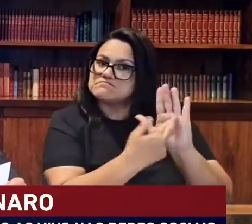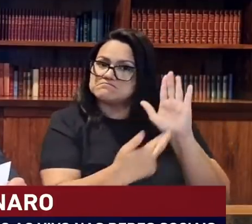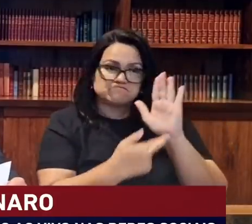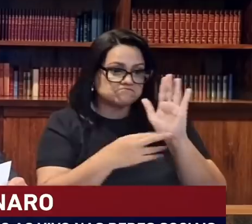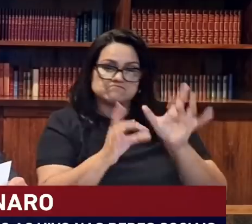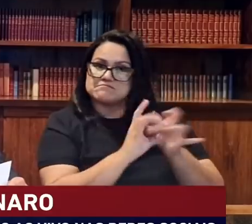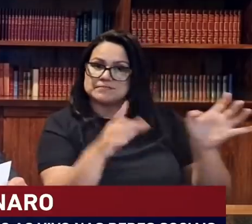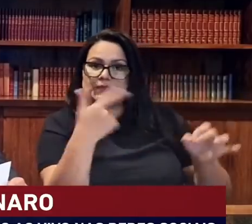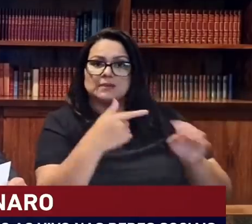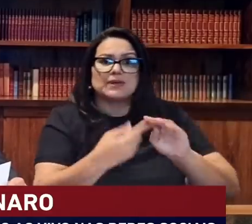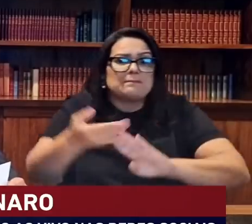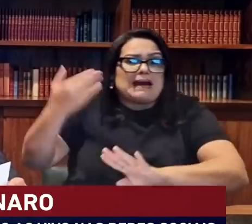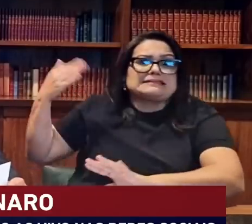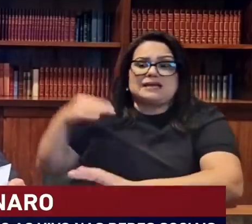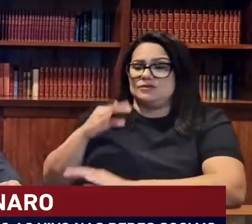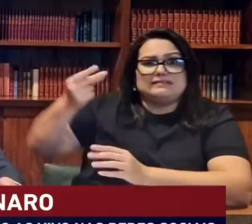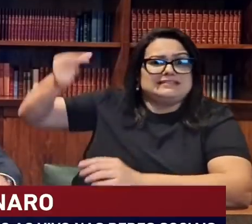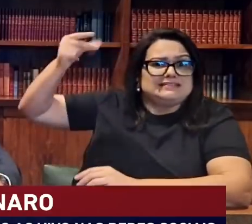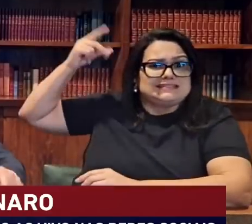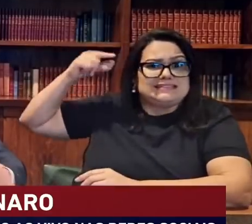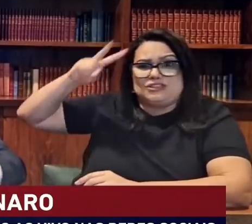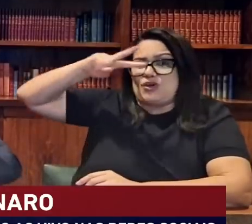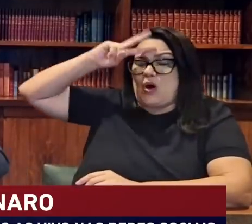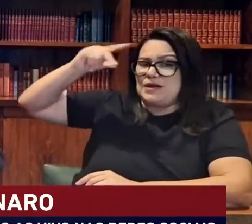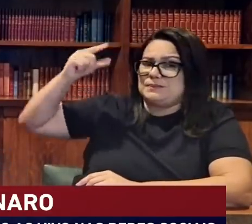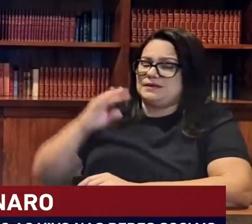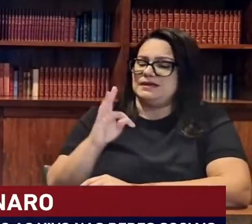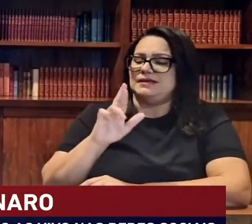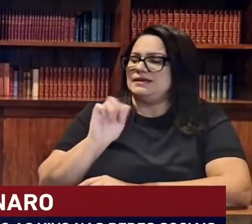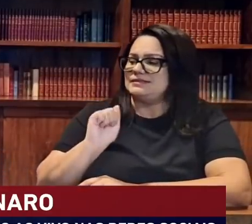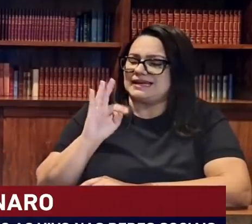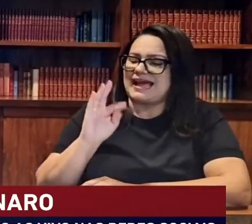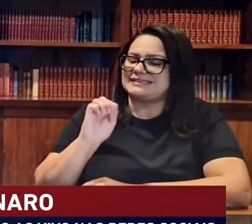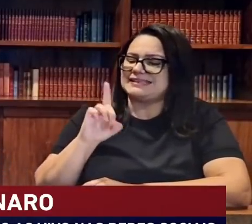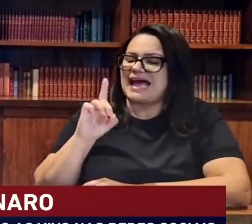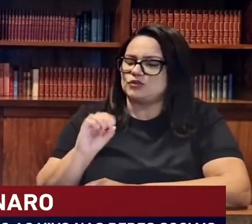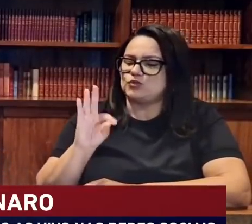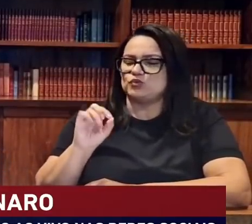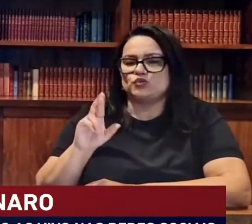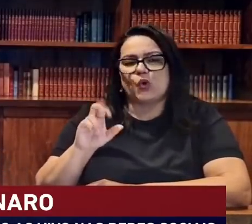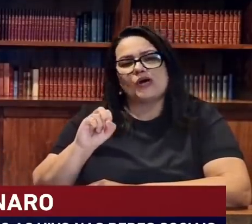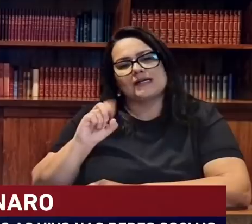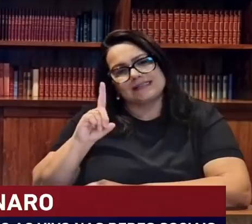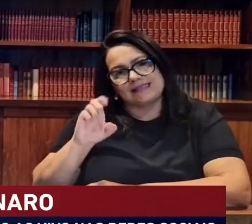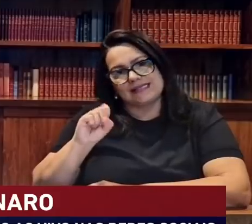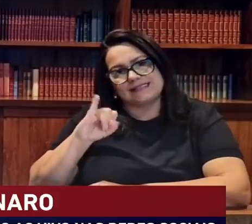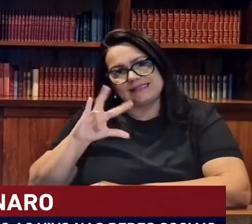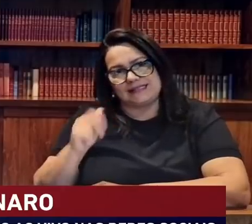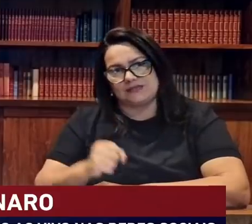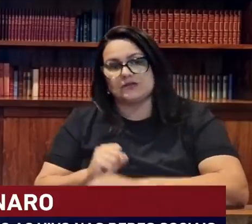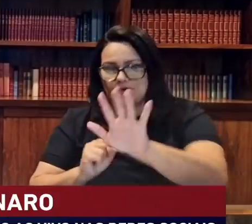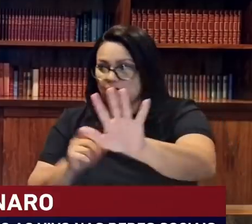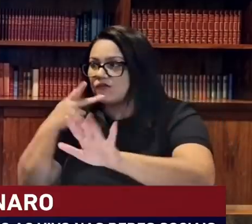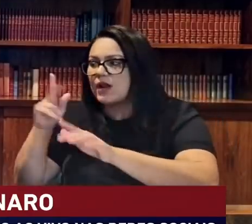porque ainda é do Tratado de Tordesilhas. É uma ilha. E agora a gente está Olha, entregando deixa eu falar uma em coisa um aqui, arquipélago. para o pessoal me